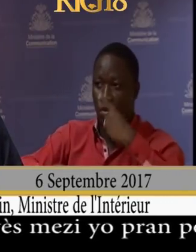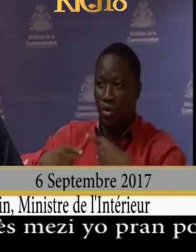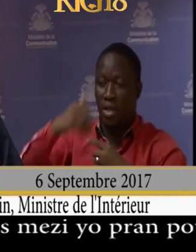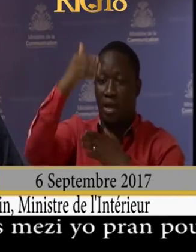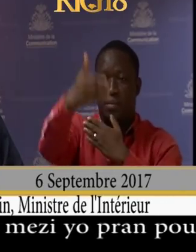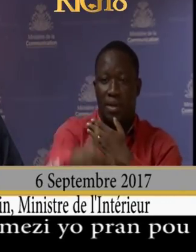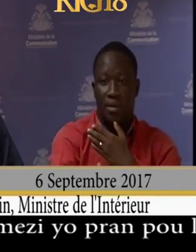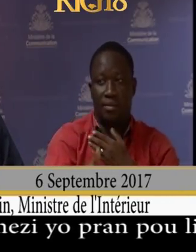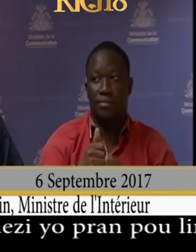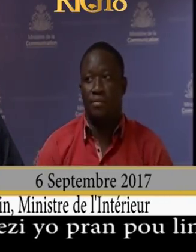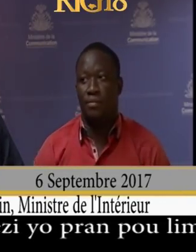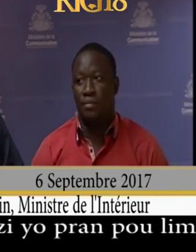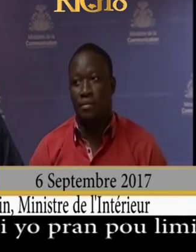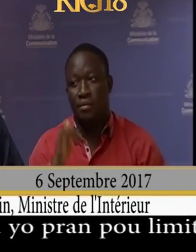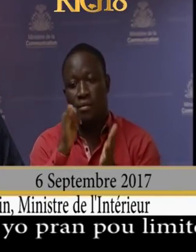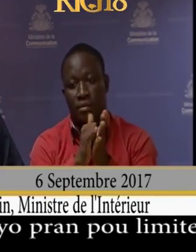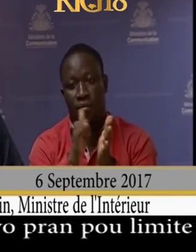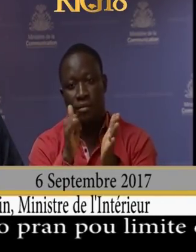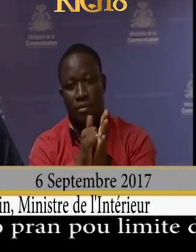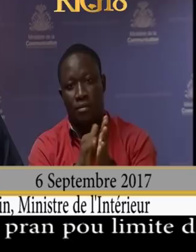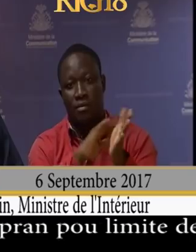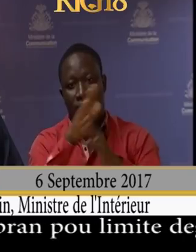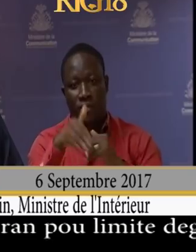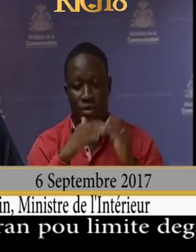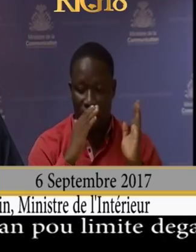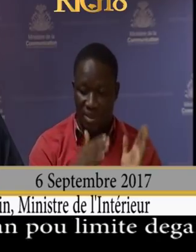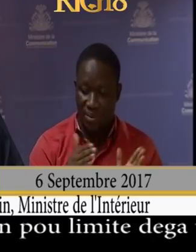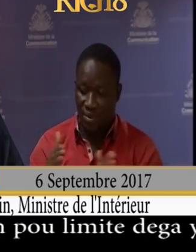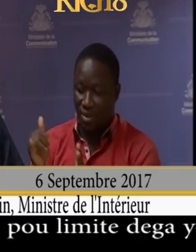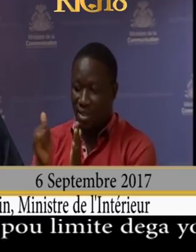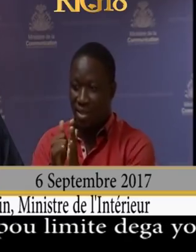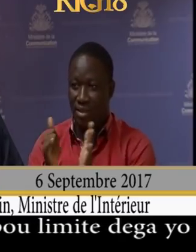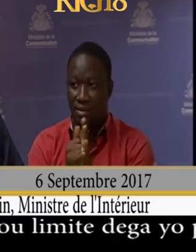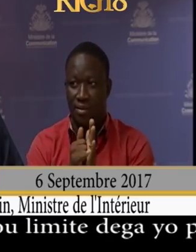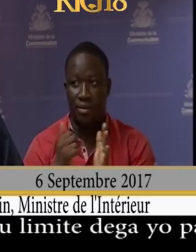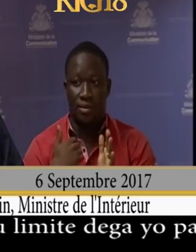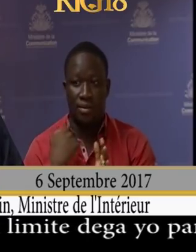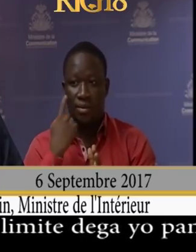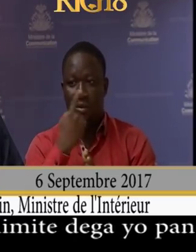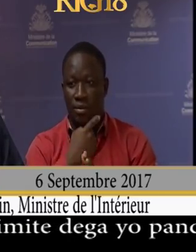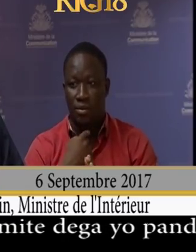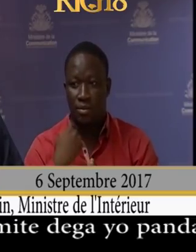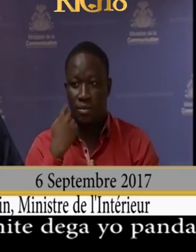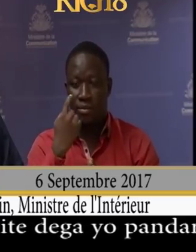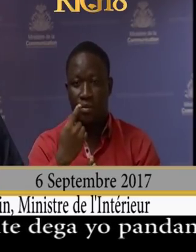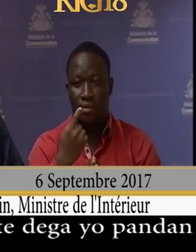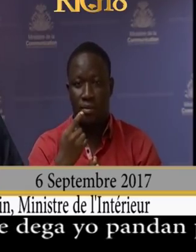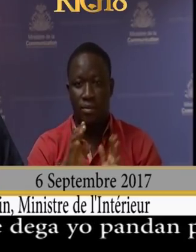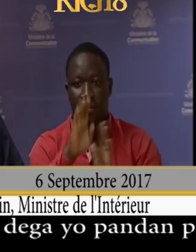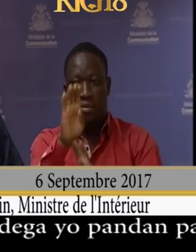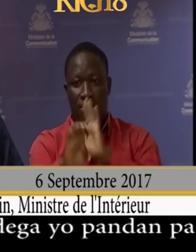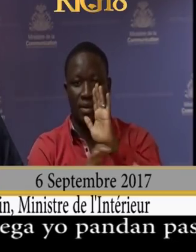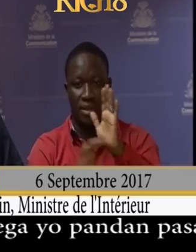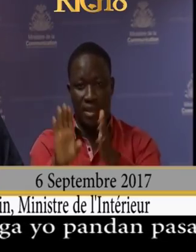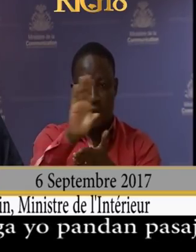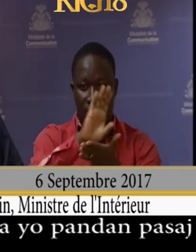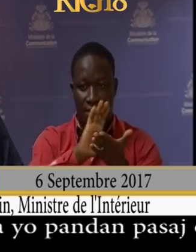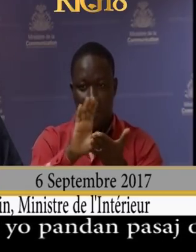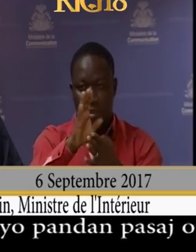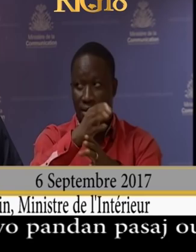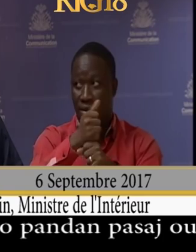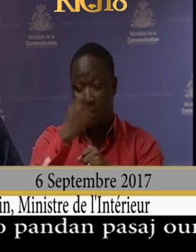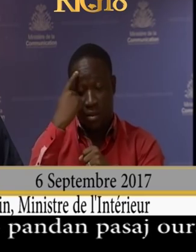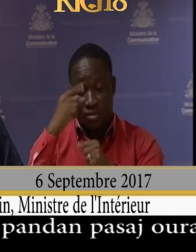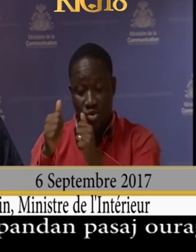échéant. Donc c'est toute disposition ça yo que l'état central là prend